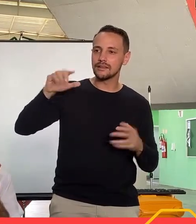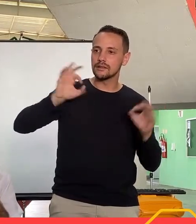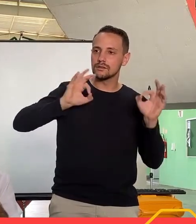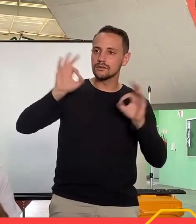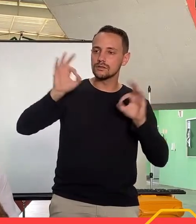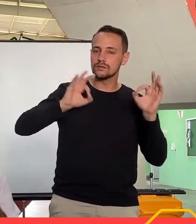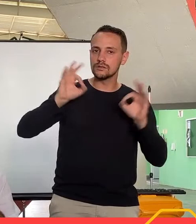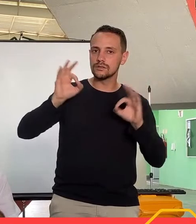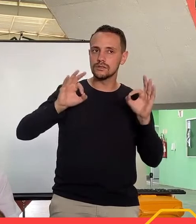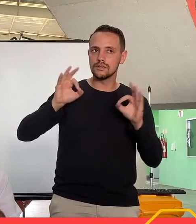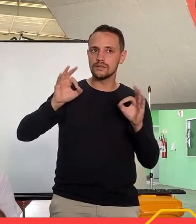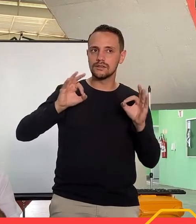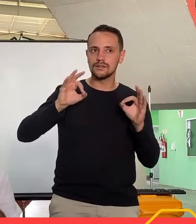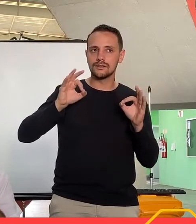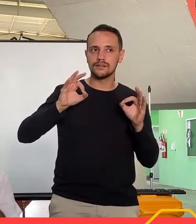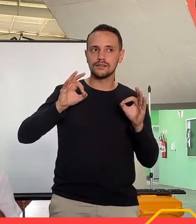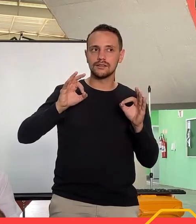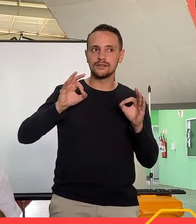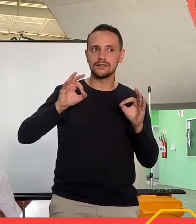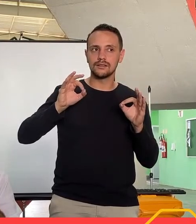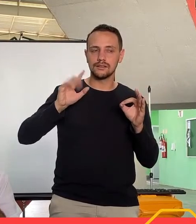a provocação que me foi feita